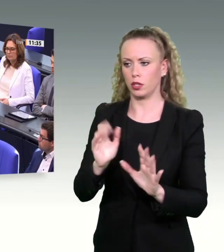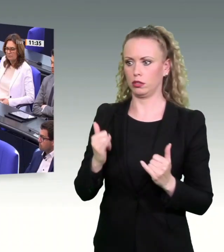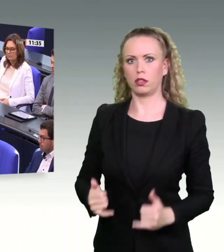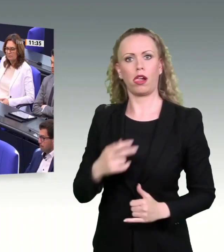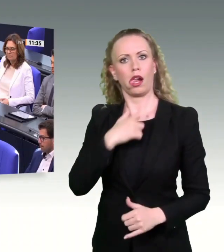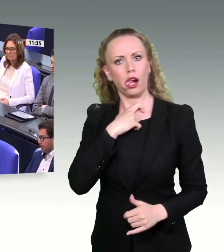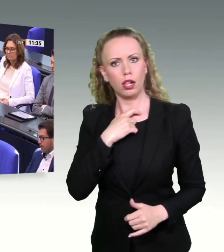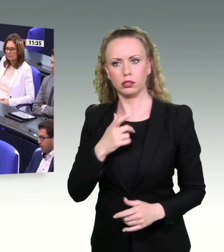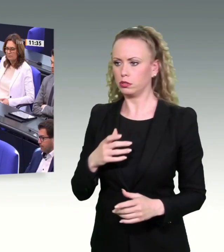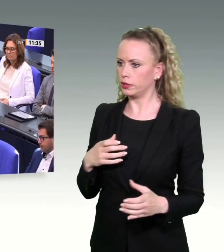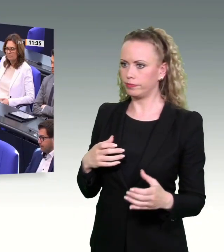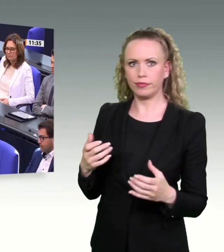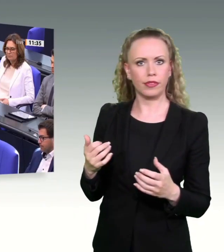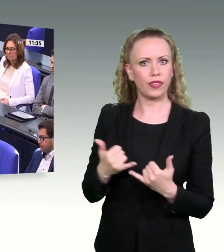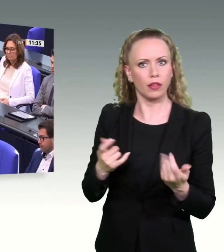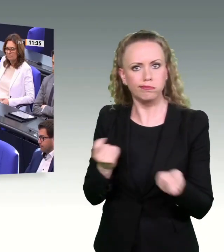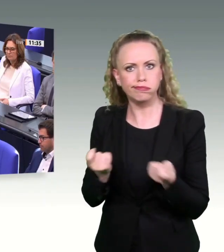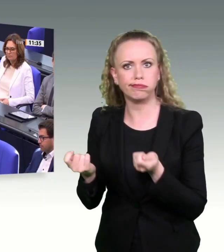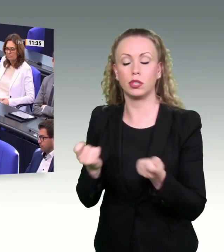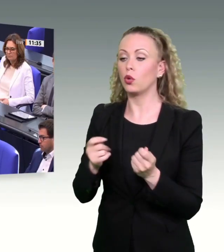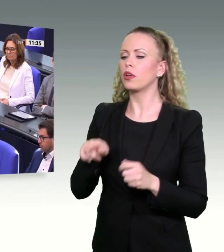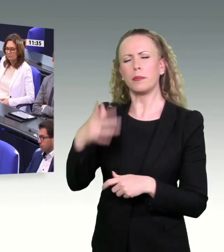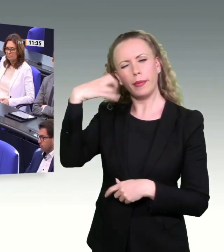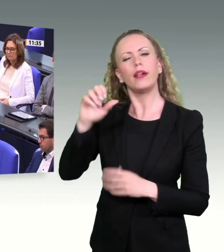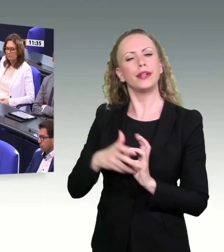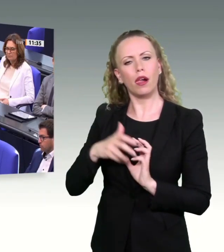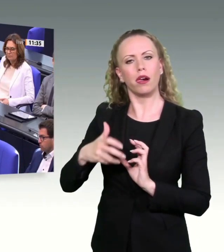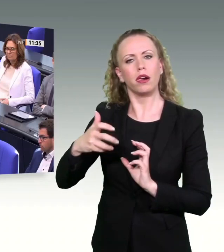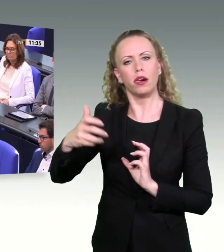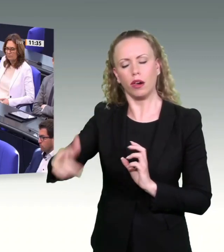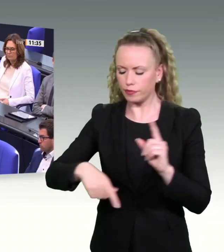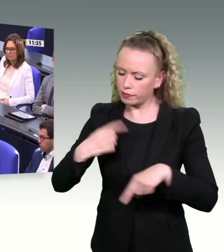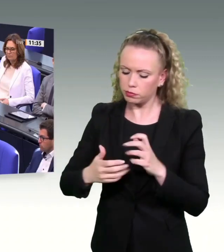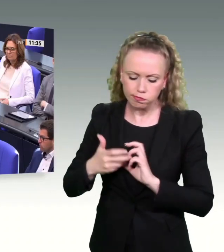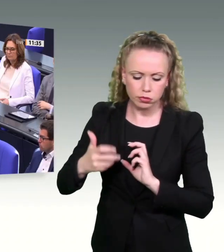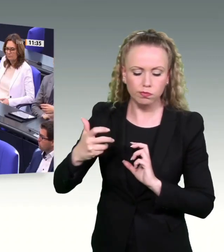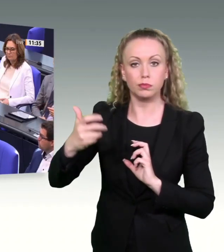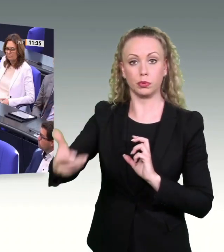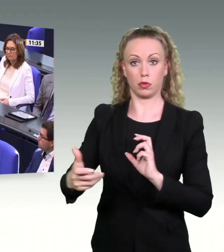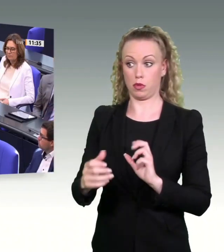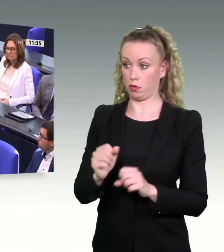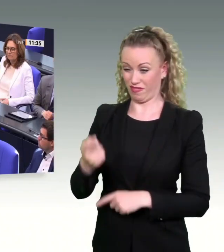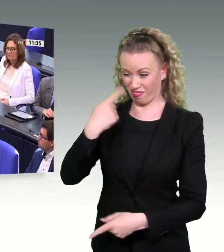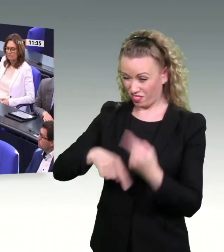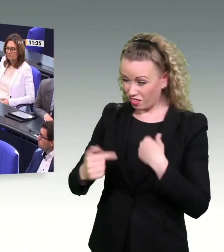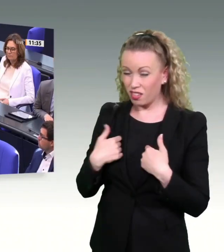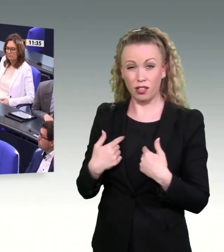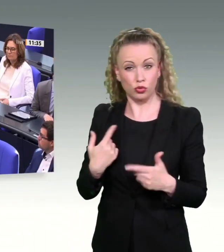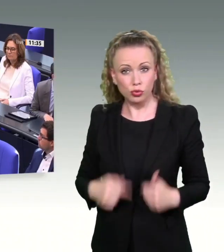lag genau darin, warum wir daran schuld sein sollen, wo das auch in den Ländern stattgefunden hat, auch im Osten, sehr stark unter Beteiligung der